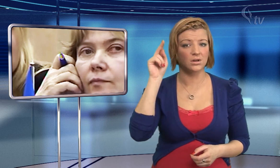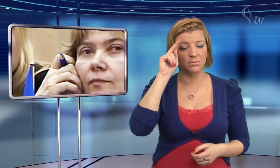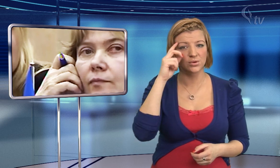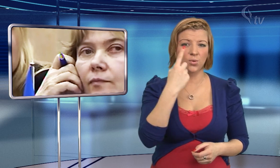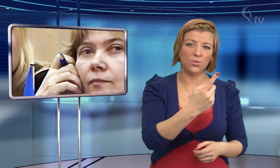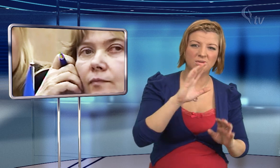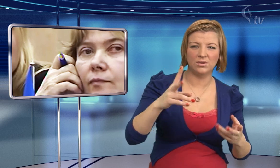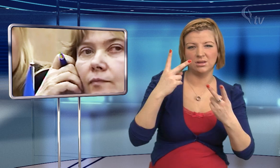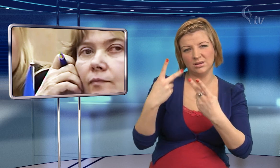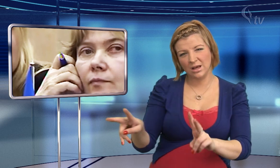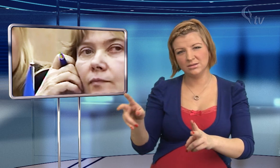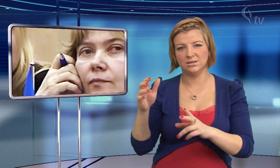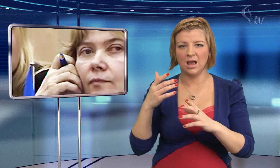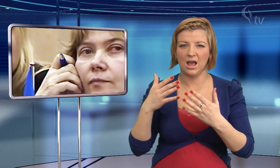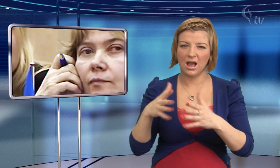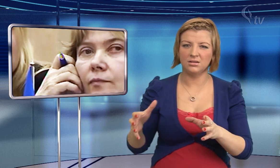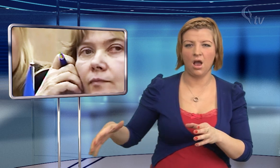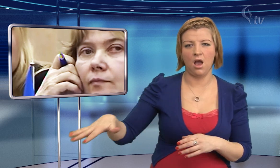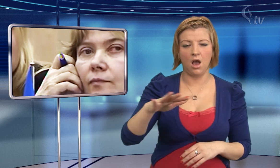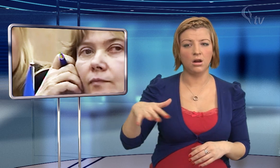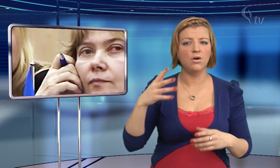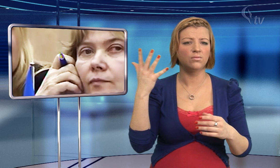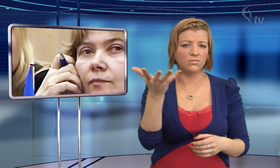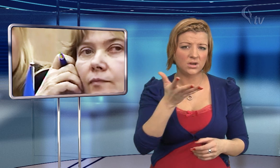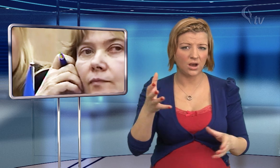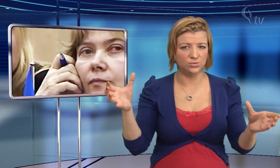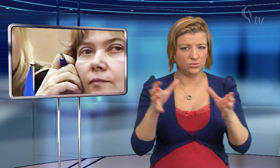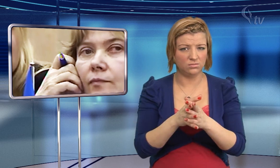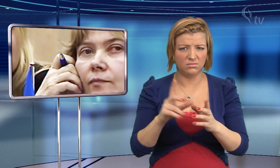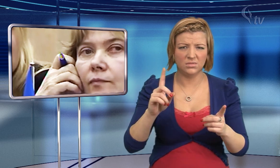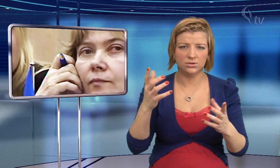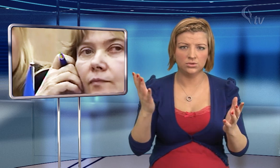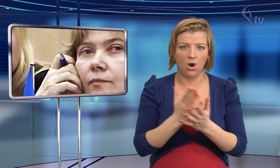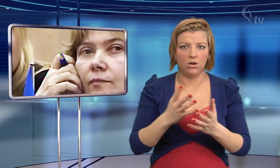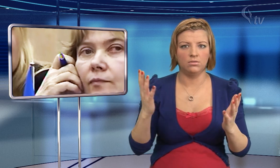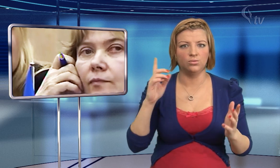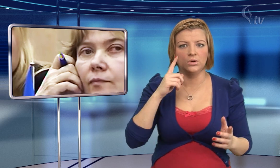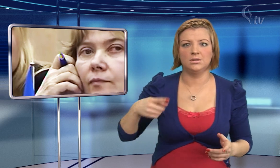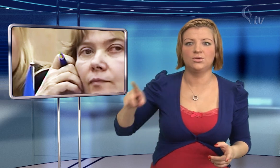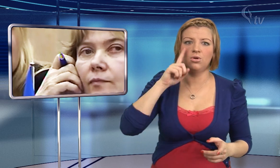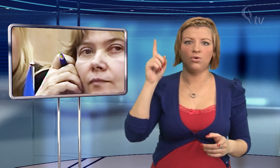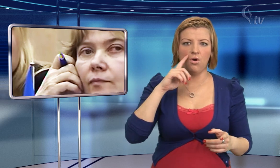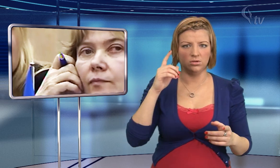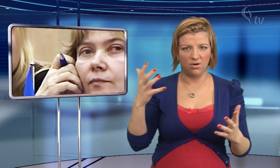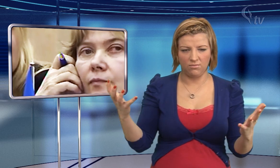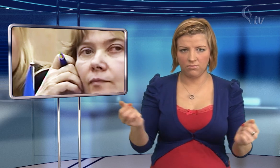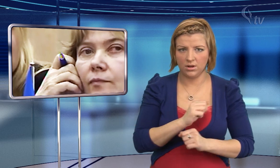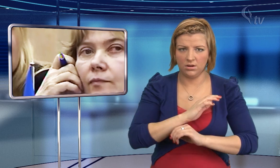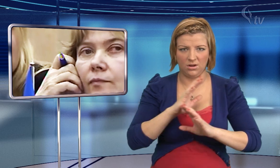kurtidel noortel õppida üht või teist ametit viiestes gruppides, mis on aga kurtidele vastuvõetamatu, sest noorte huvid ei